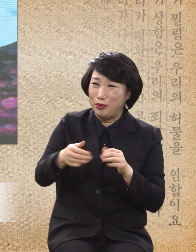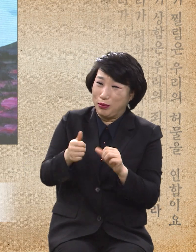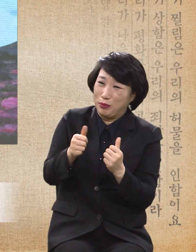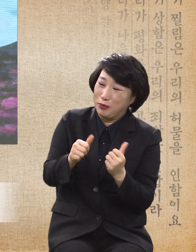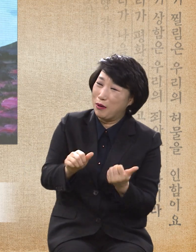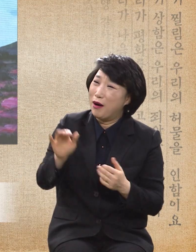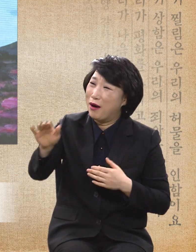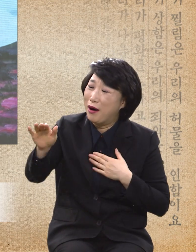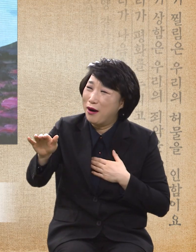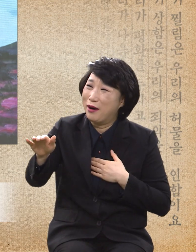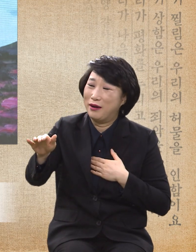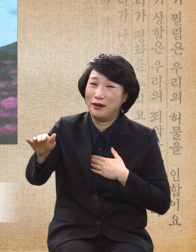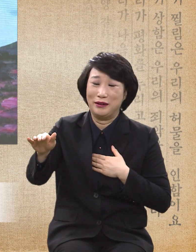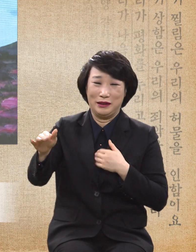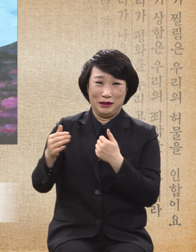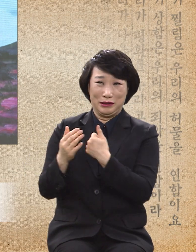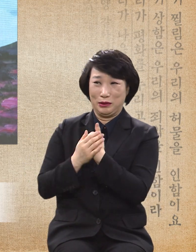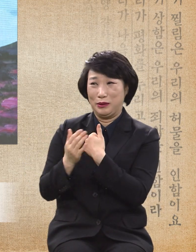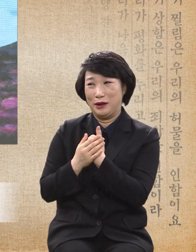된 것을